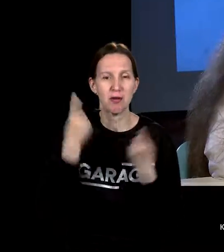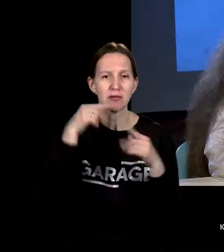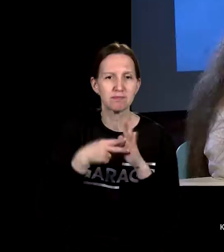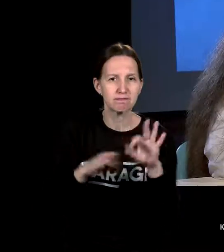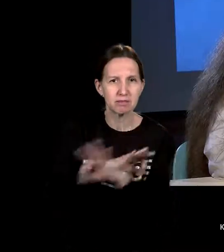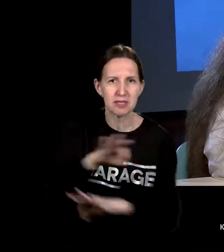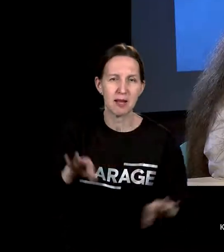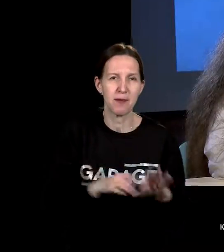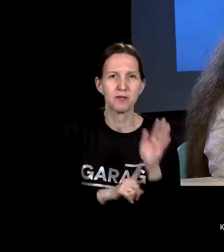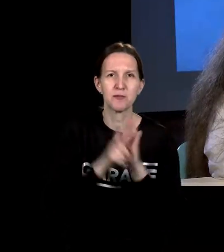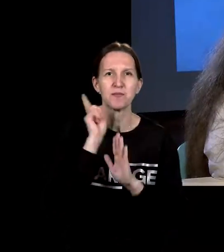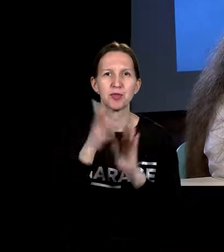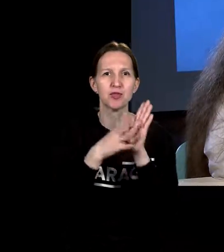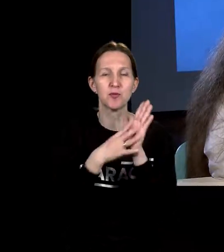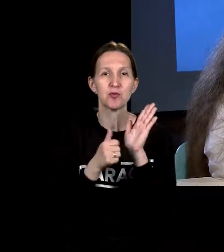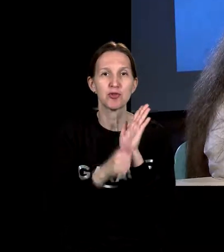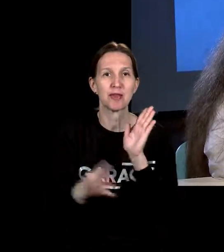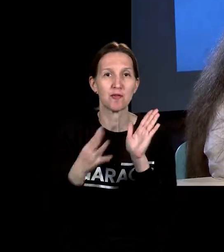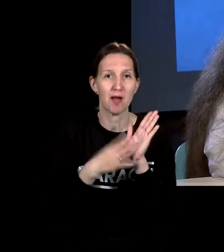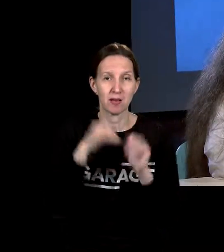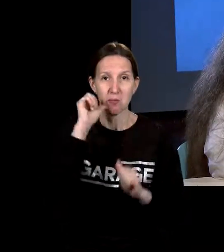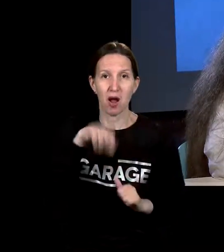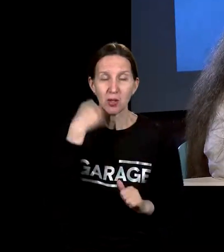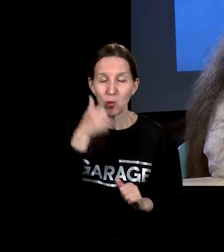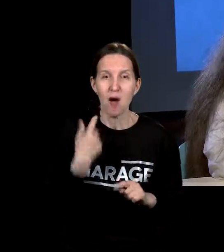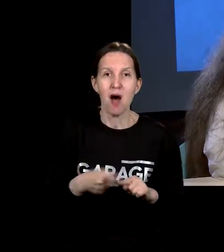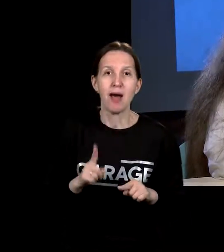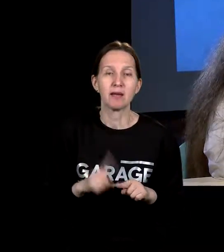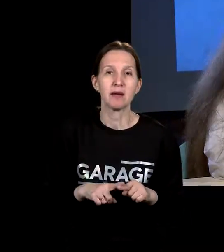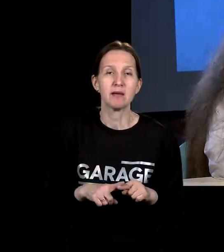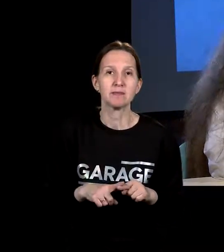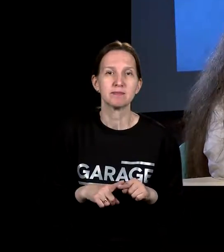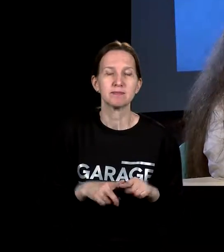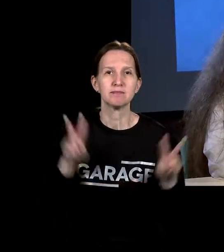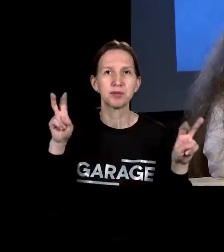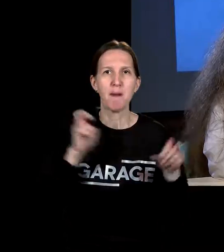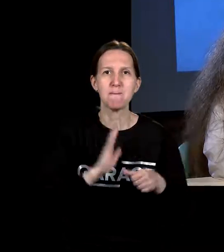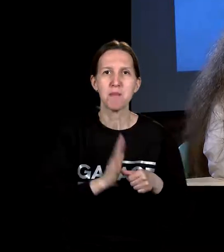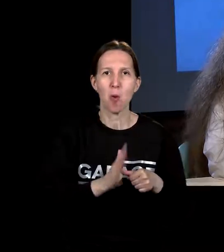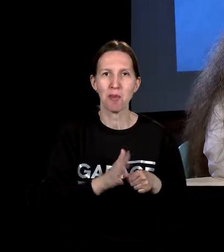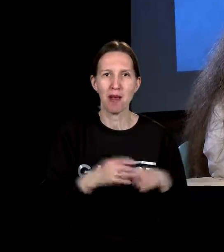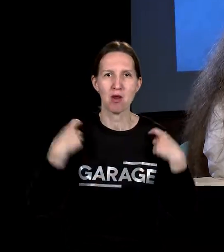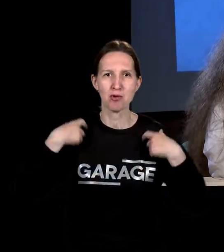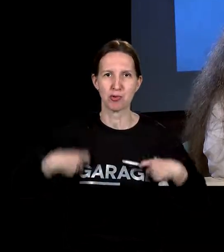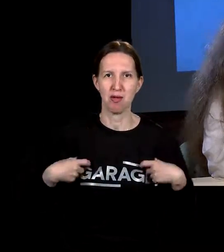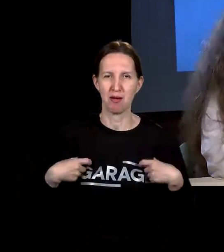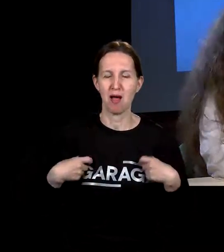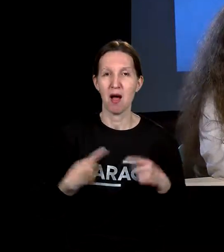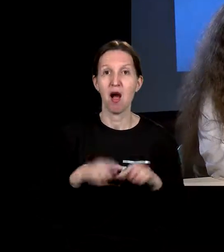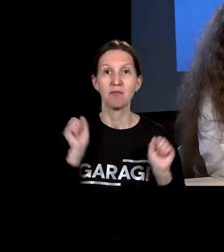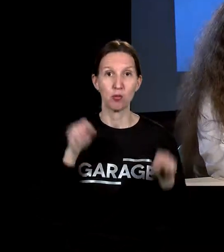разрабатывать с 69-го года, это такой пропеллер-рюкзак, с помощью которого можно летать по